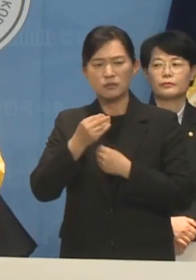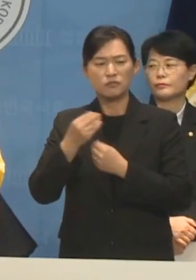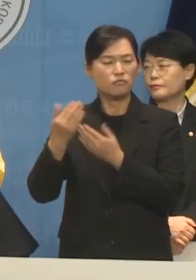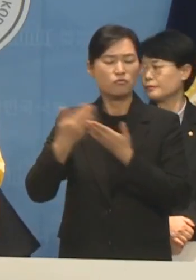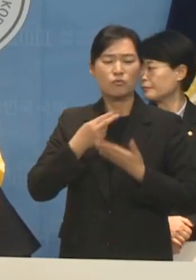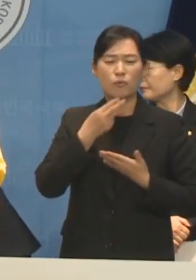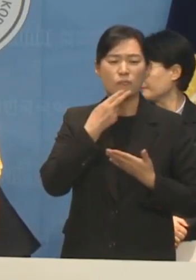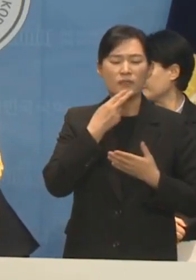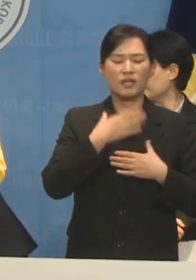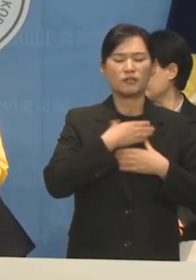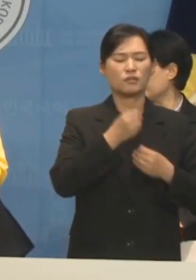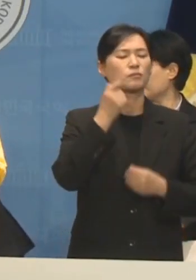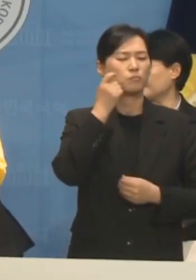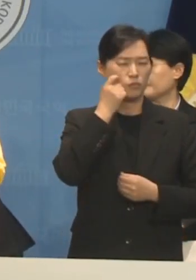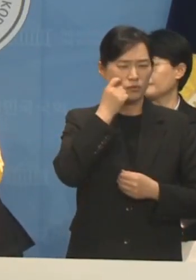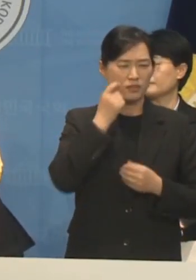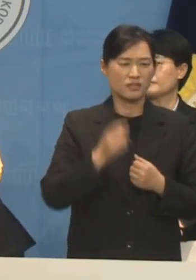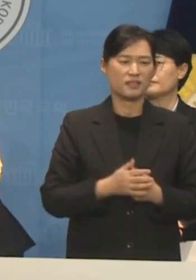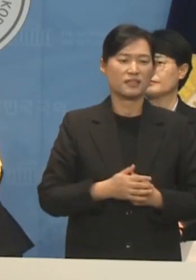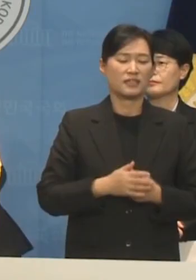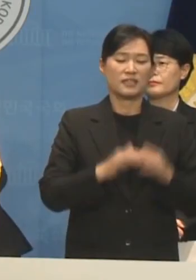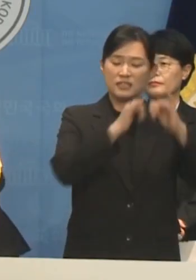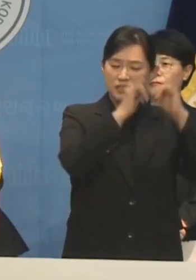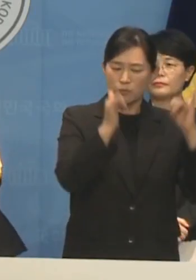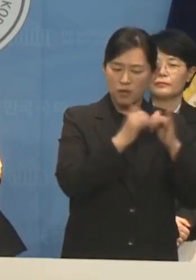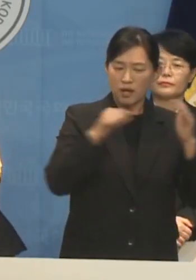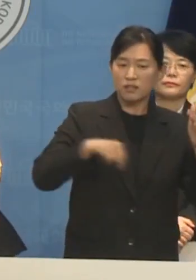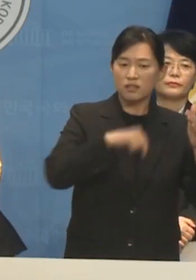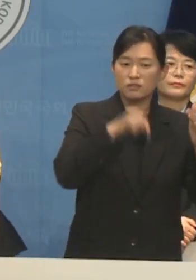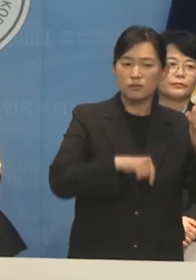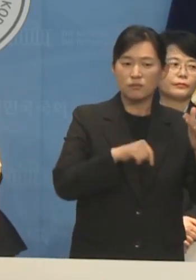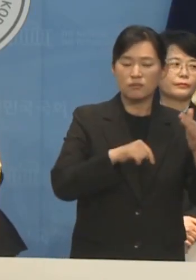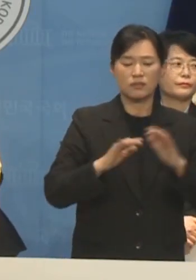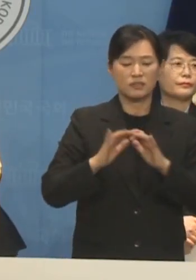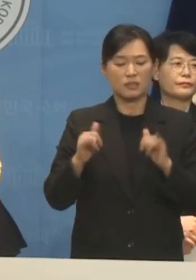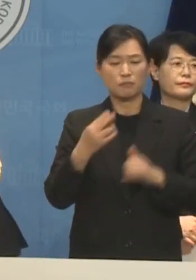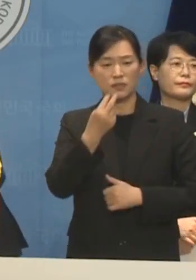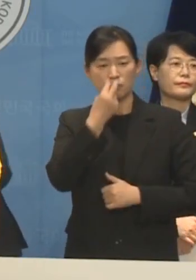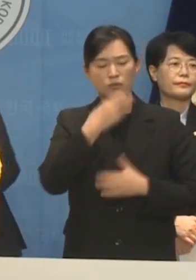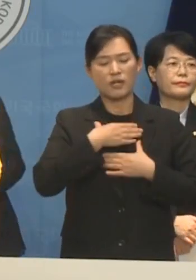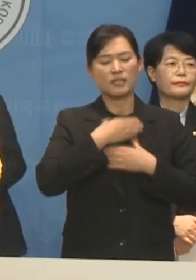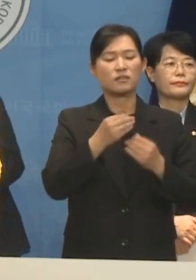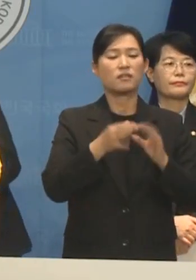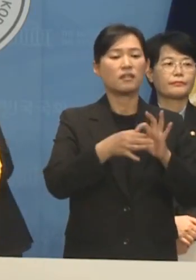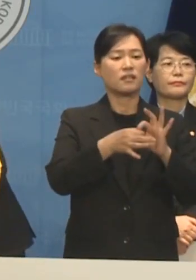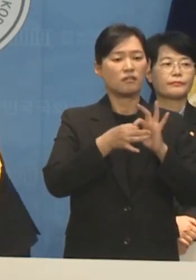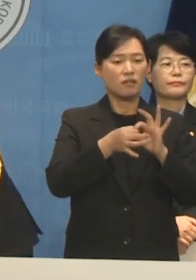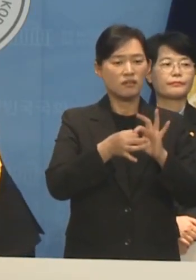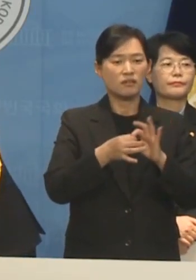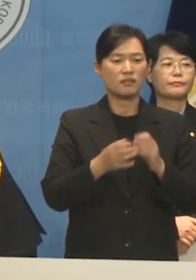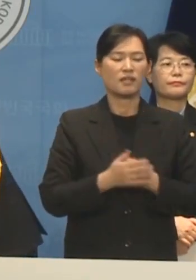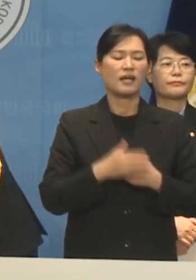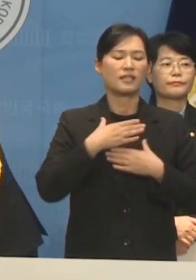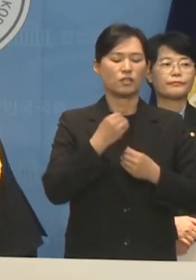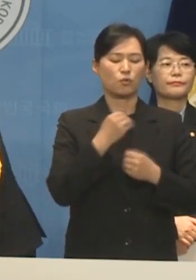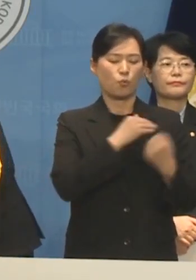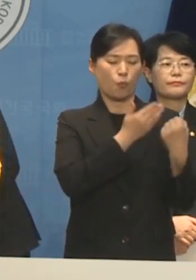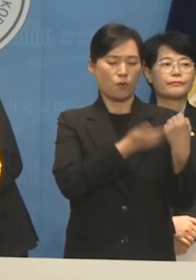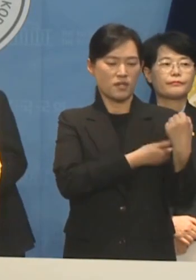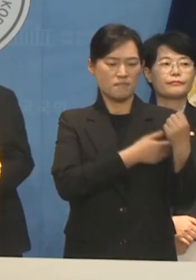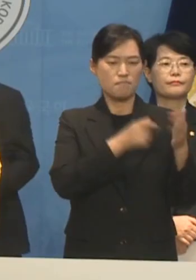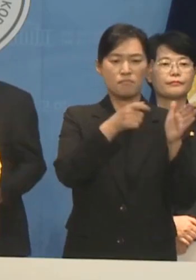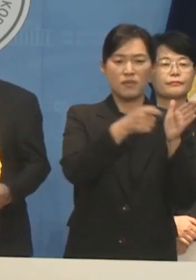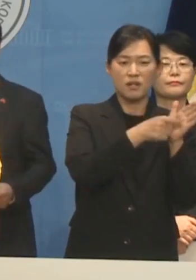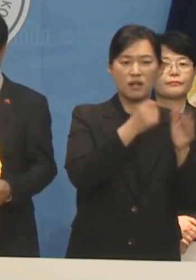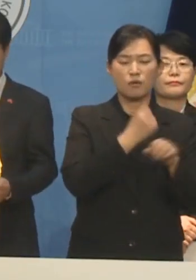않는 안전하지 못한 사회에서 사람의 생명과 안전에 관한 안전할 권리를 명시하고